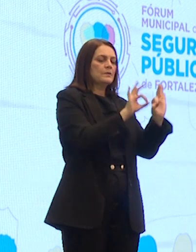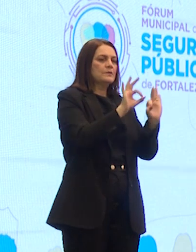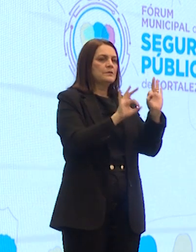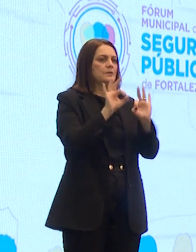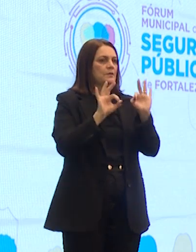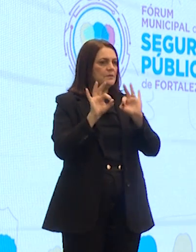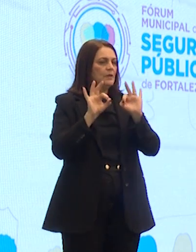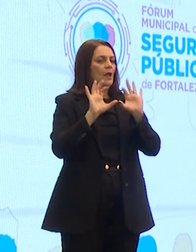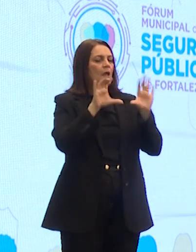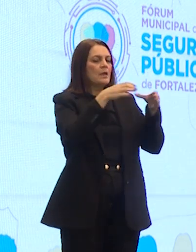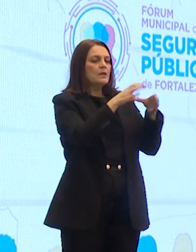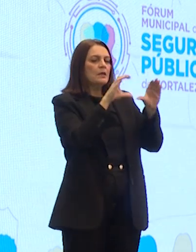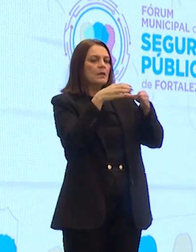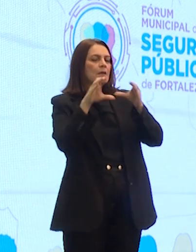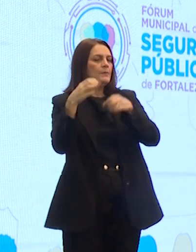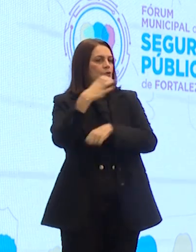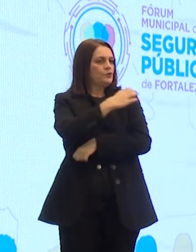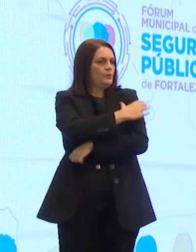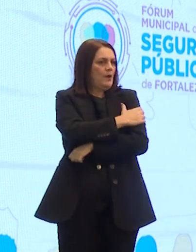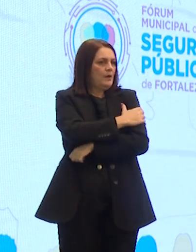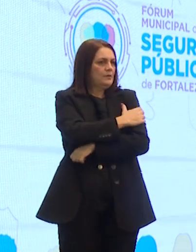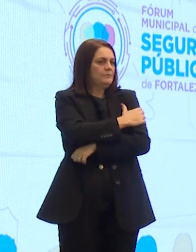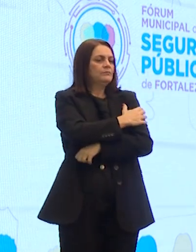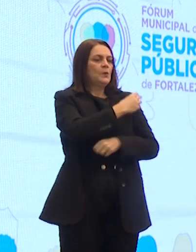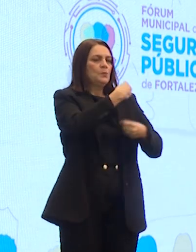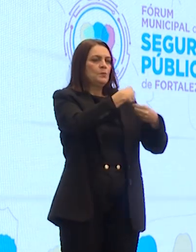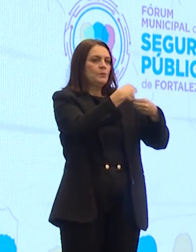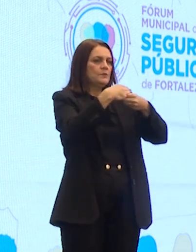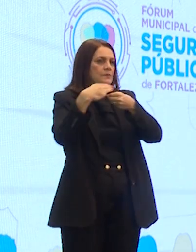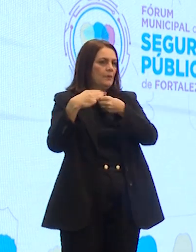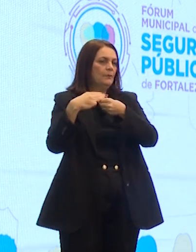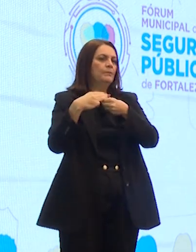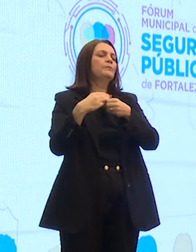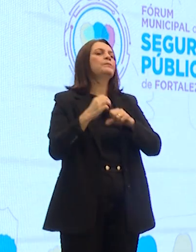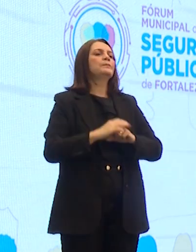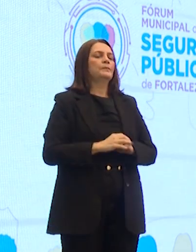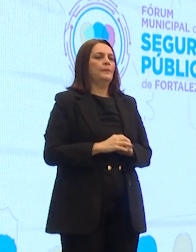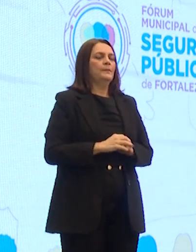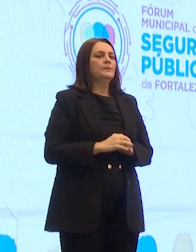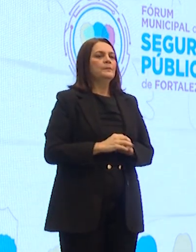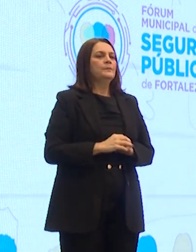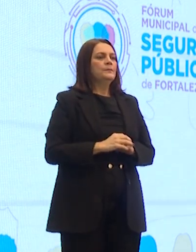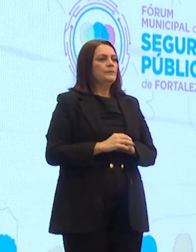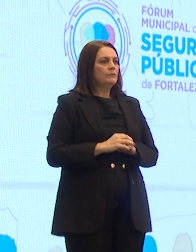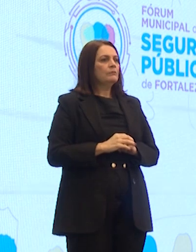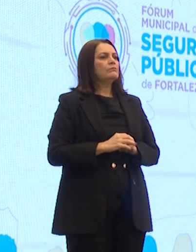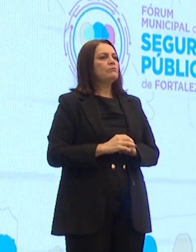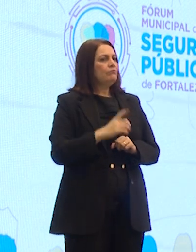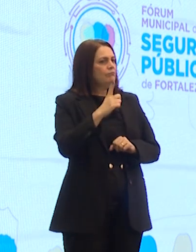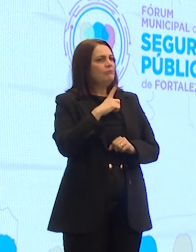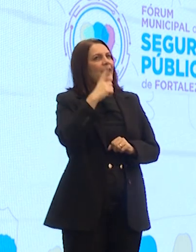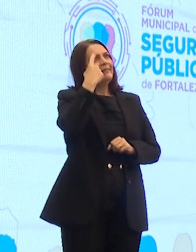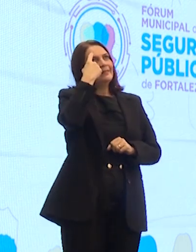guardas municipais. Quando da Constituinte, havia essa ideia tradicional sobre segurança